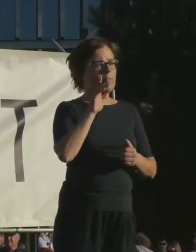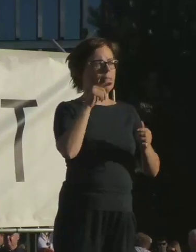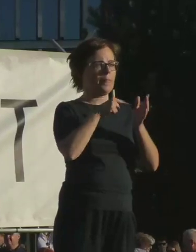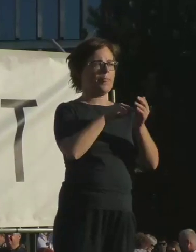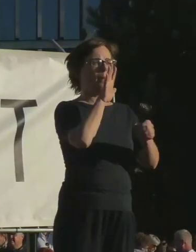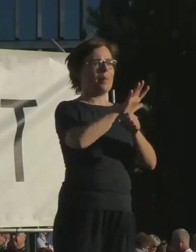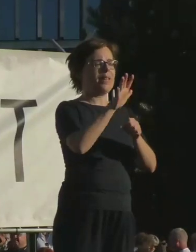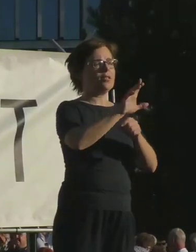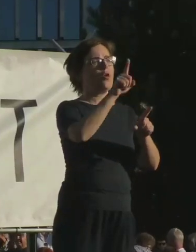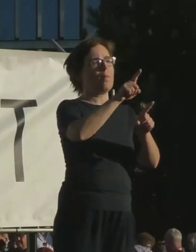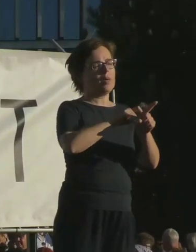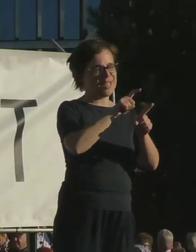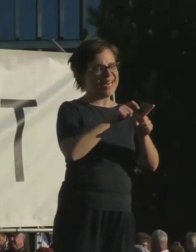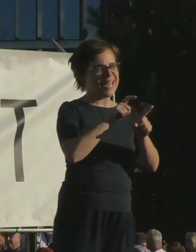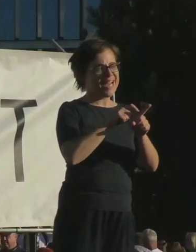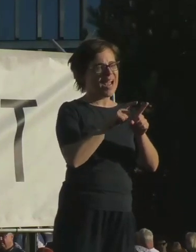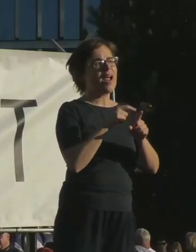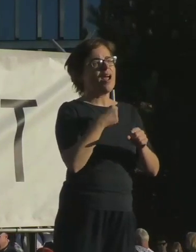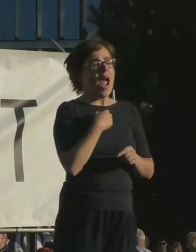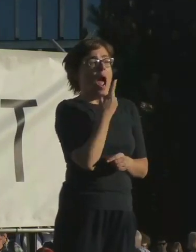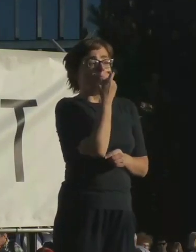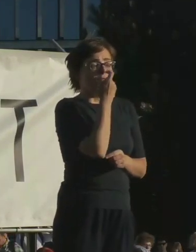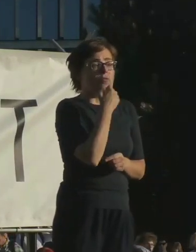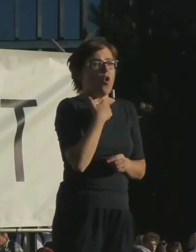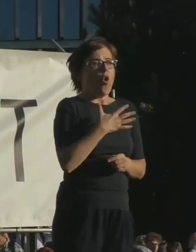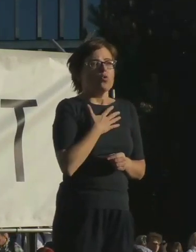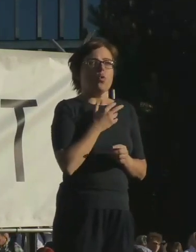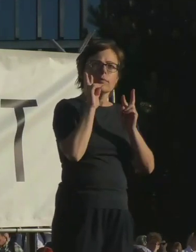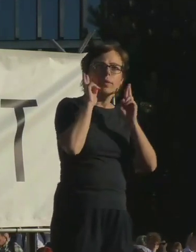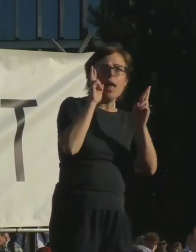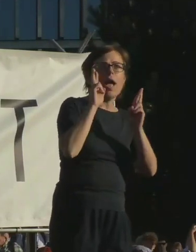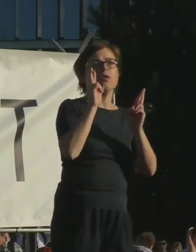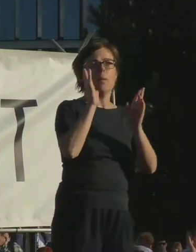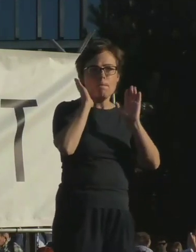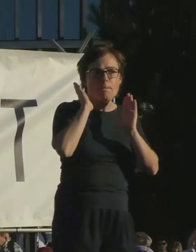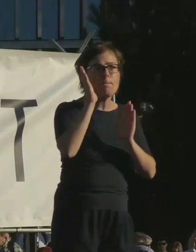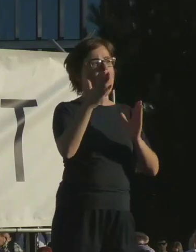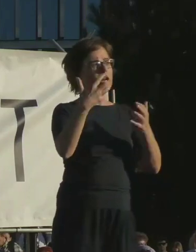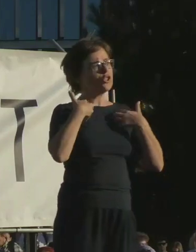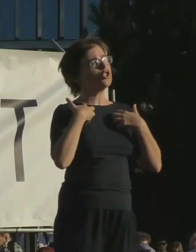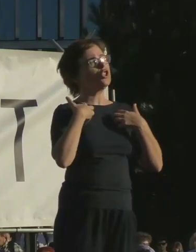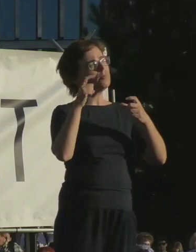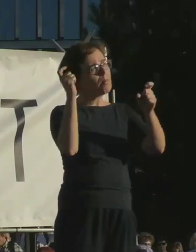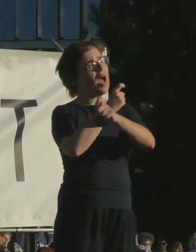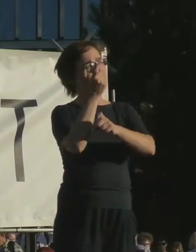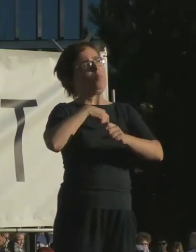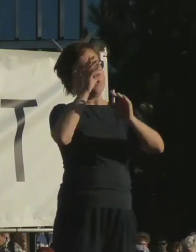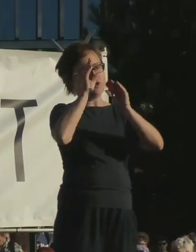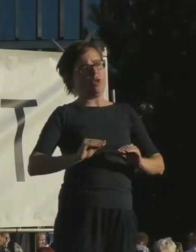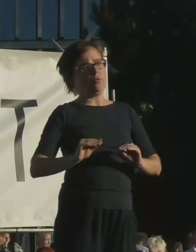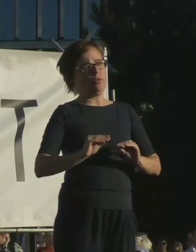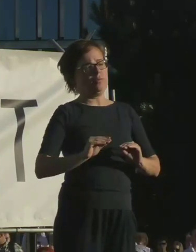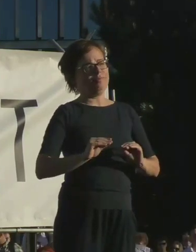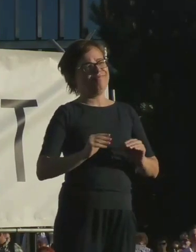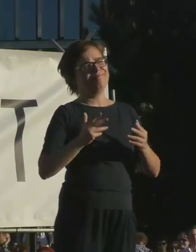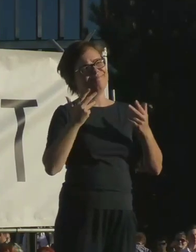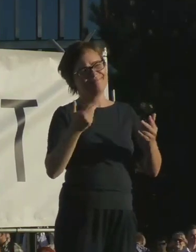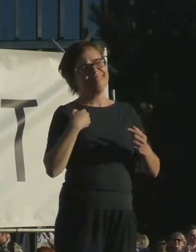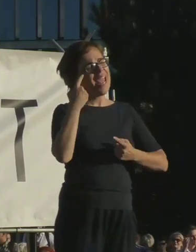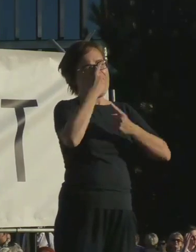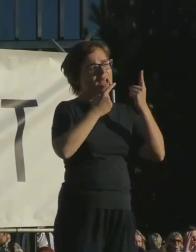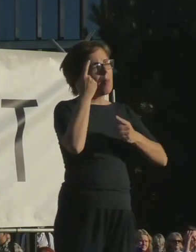Piętnastego października przez moment poczułam nadzieję na to, że będę żyć w kraju, który mnie szanuje. Myślę, że każdy